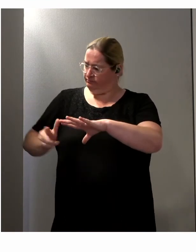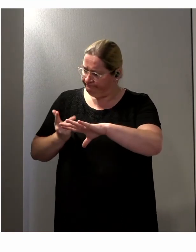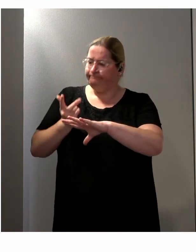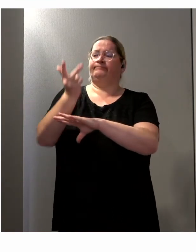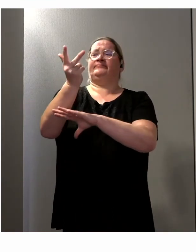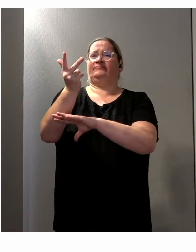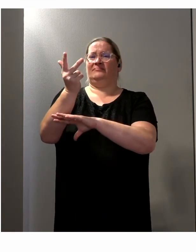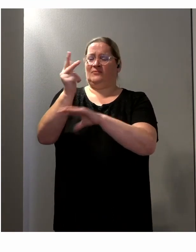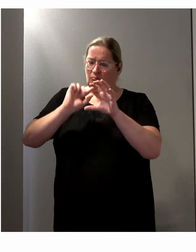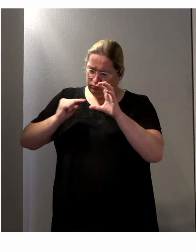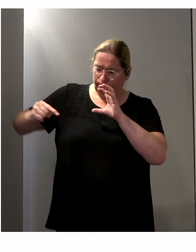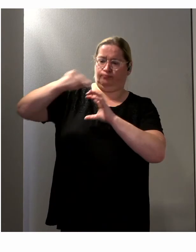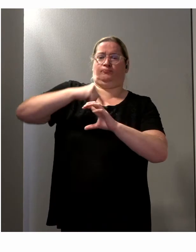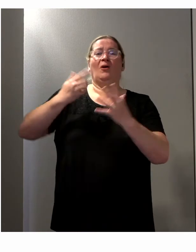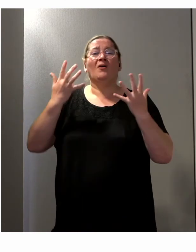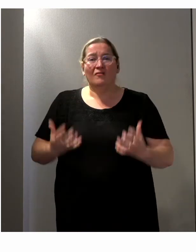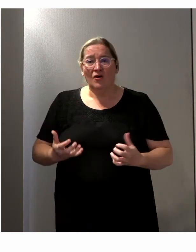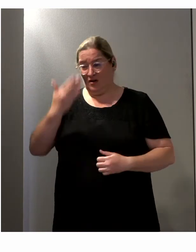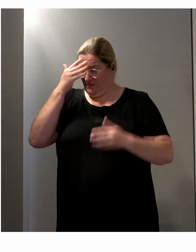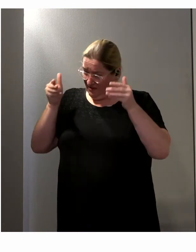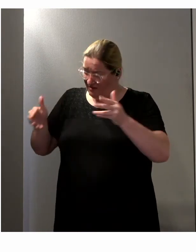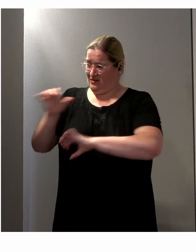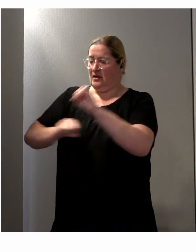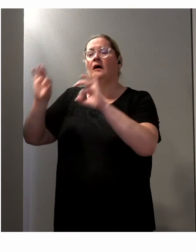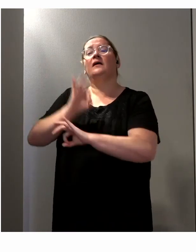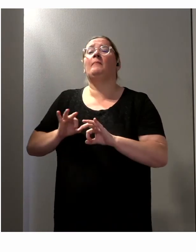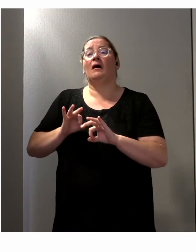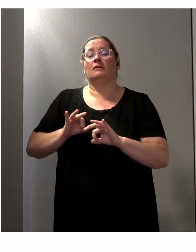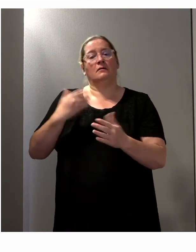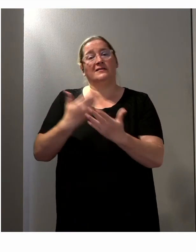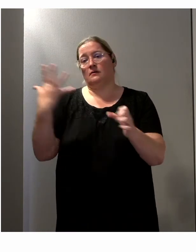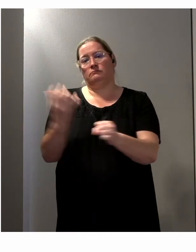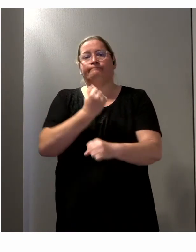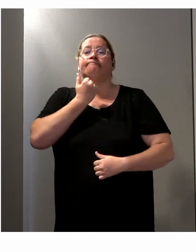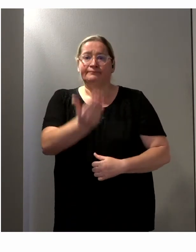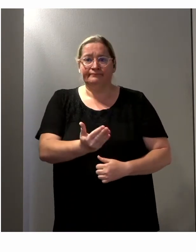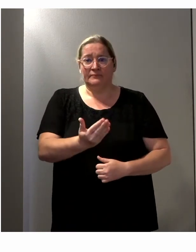aussi accomplir. Donc on a là aussi notre engagement international.